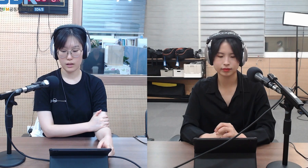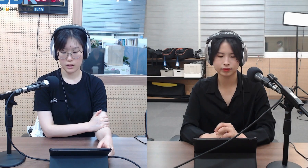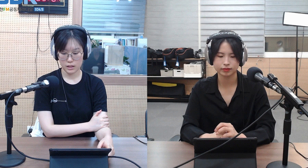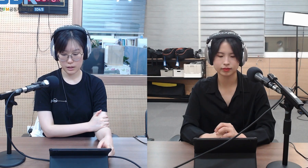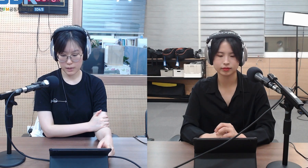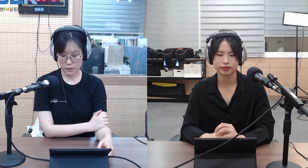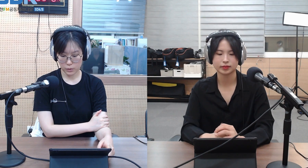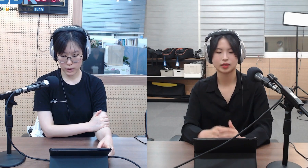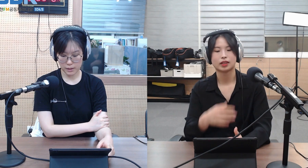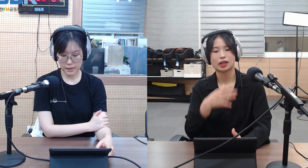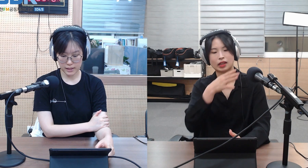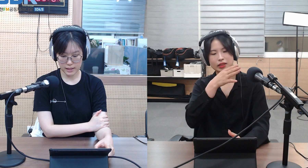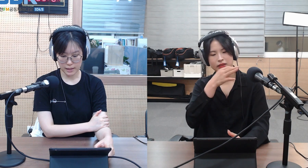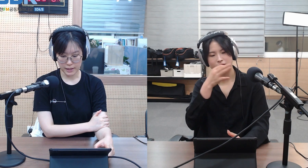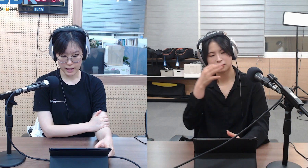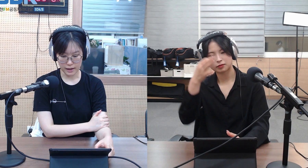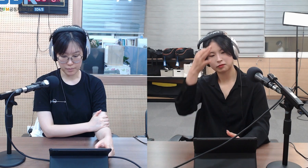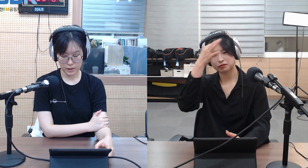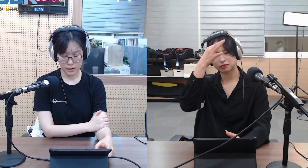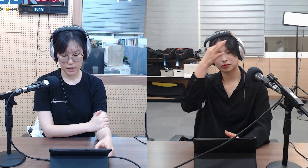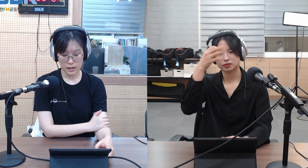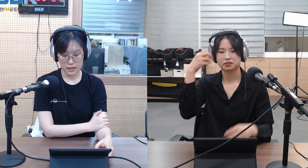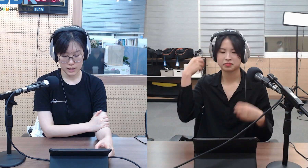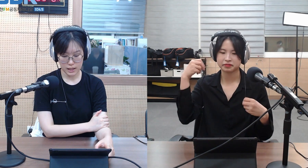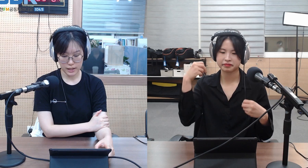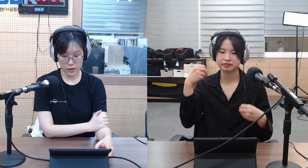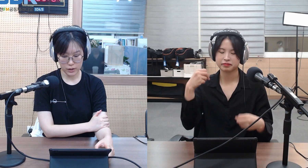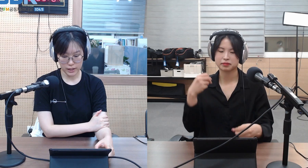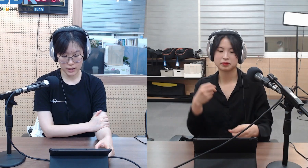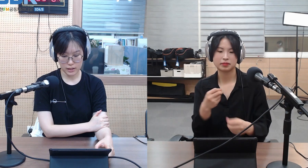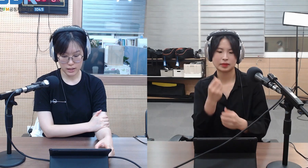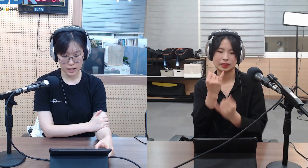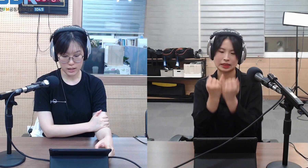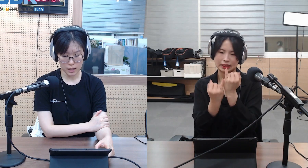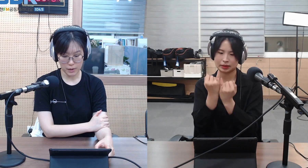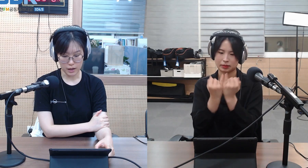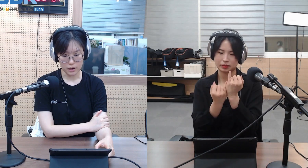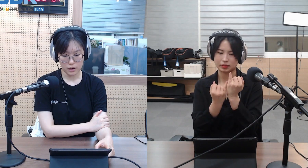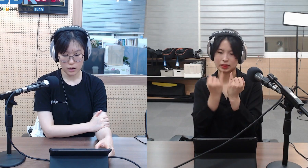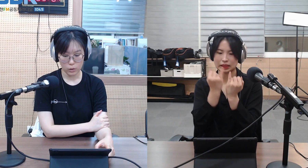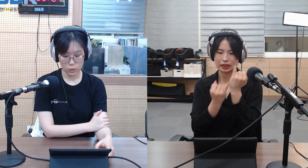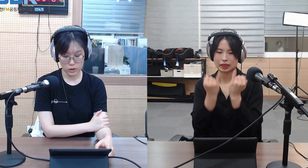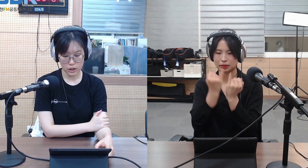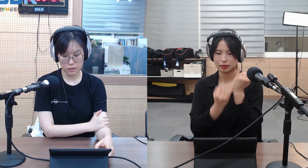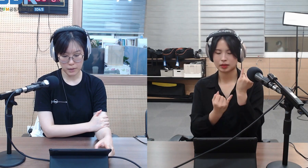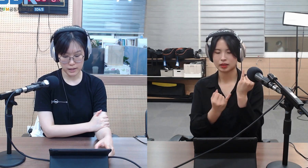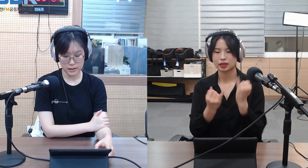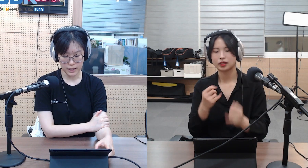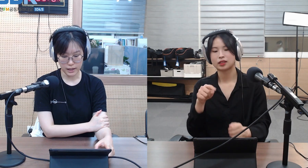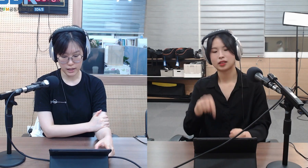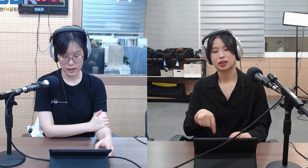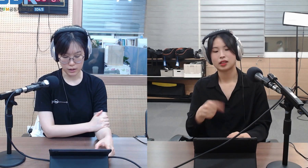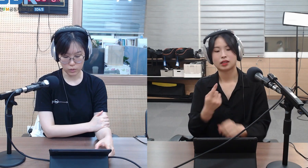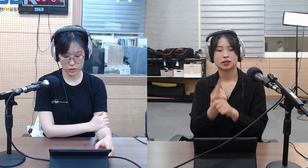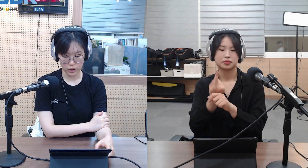흥 많고 끼 많은 자매다. 지난해 열린 제3회 옥천마을 장애인